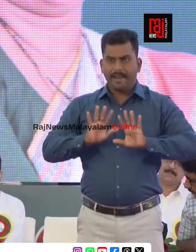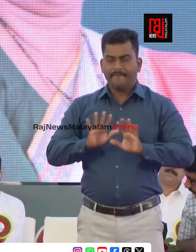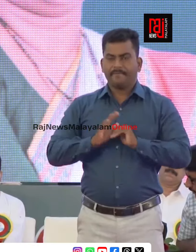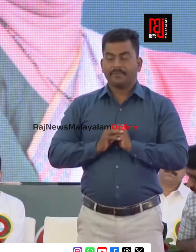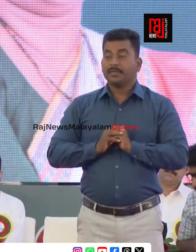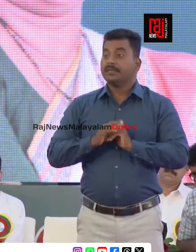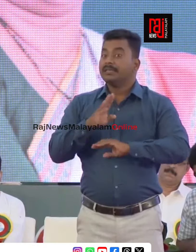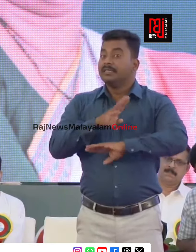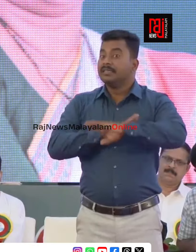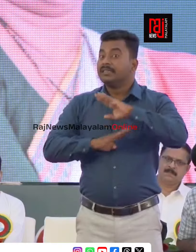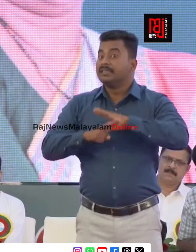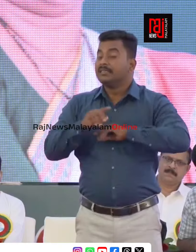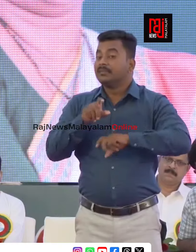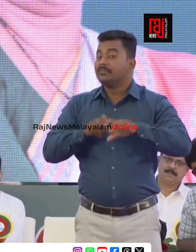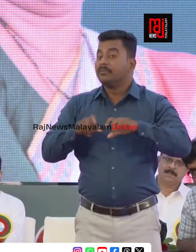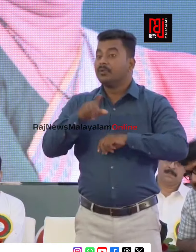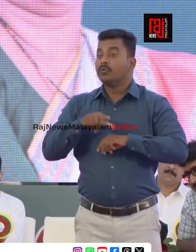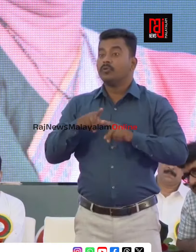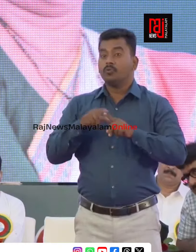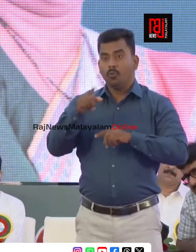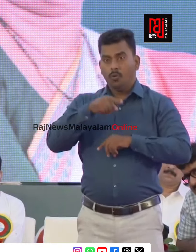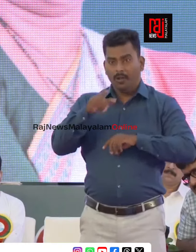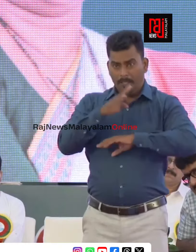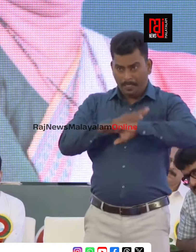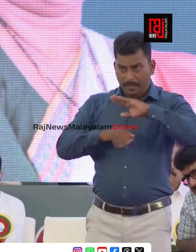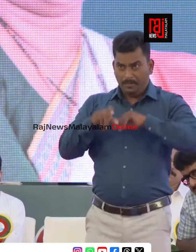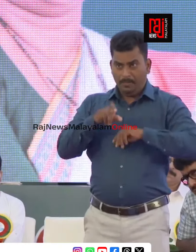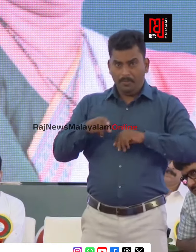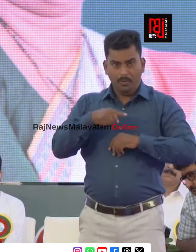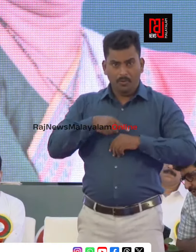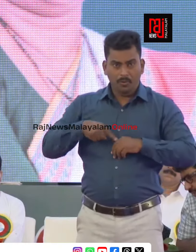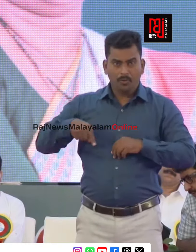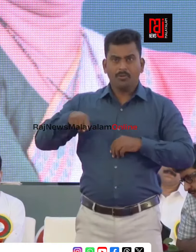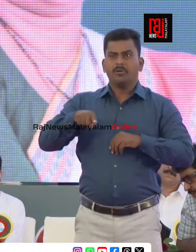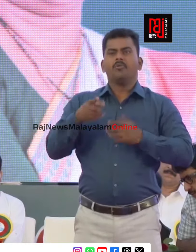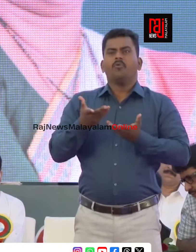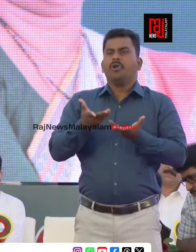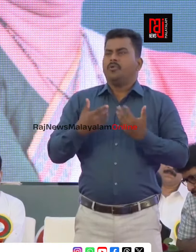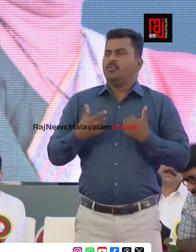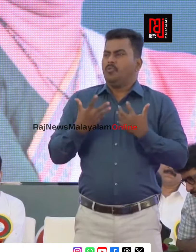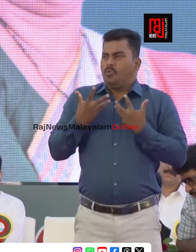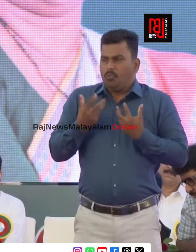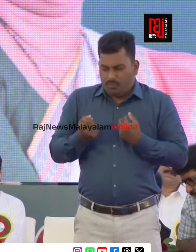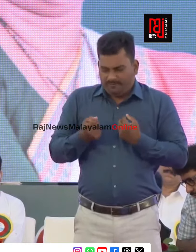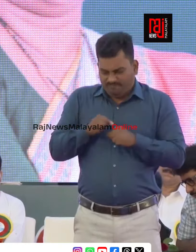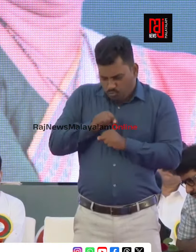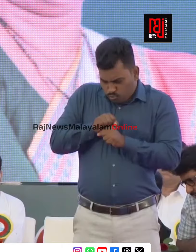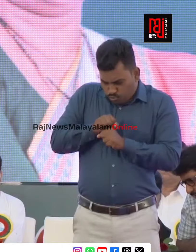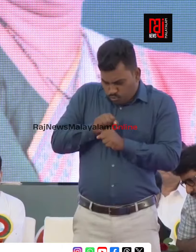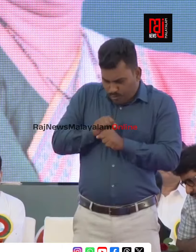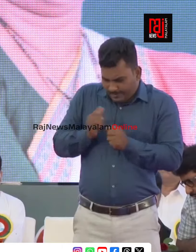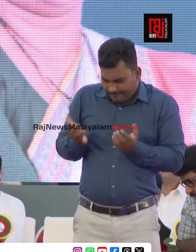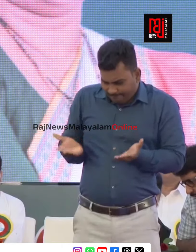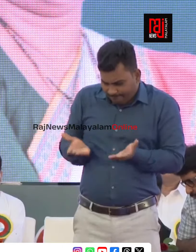ഭിന്നശേഷിയുള്ളവർക്ക് കൂടി ഉപയോഗിക്കാൻ കഴിയുന്ന അടിസ്ഥാന സൗകര്യങ്ങൾ വികസിപ്പിക്കുക,